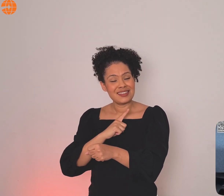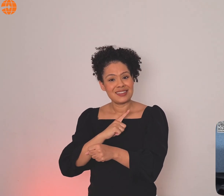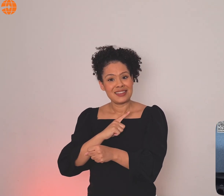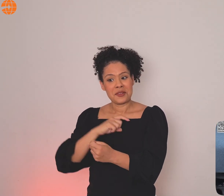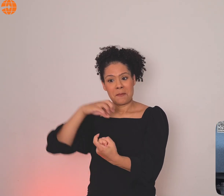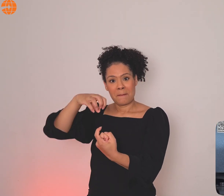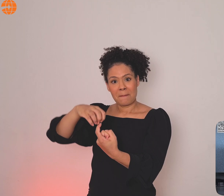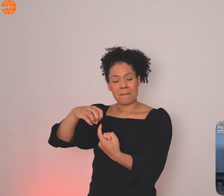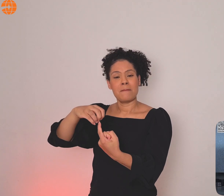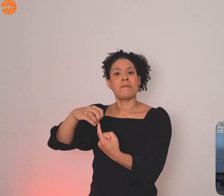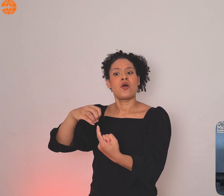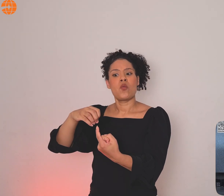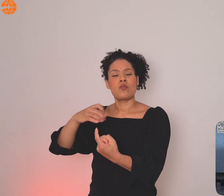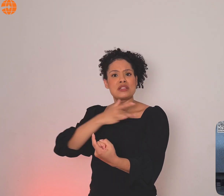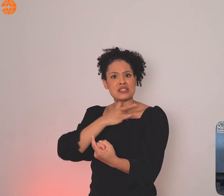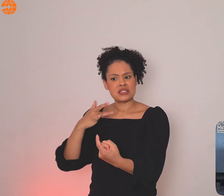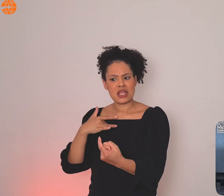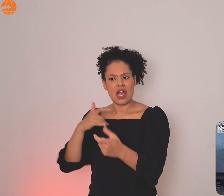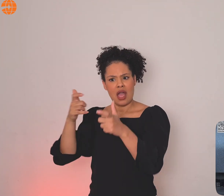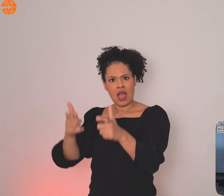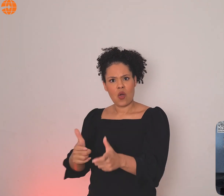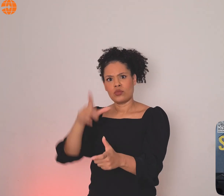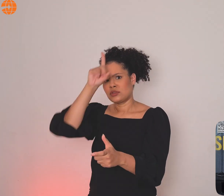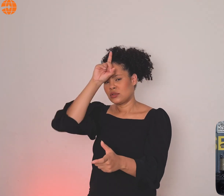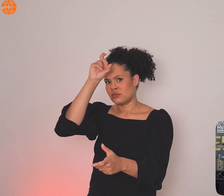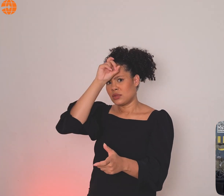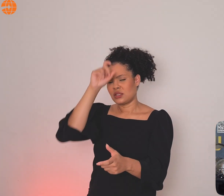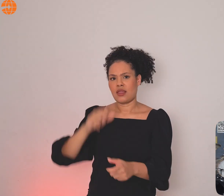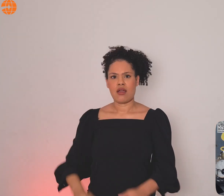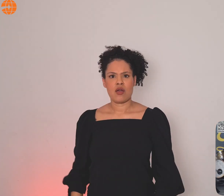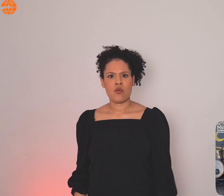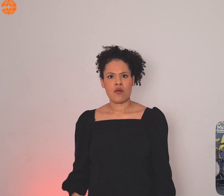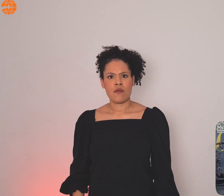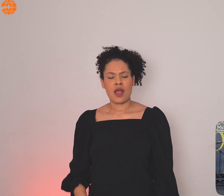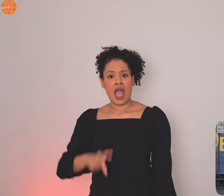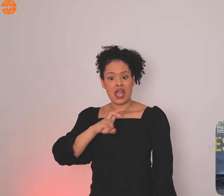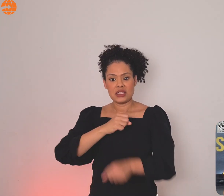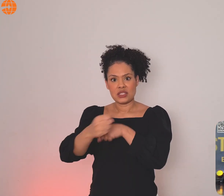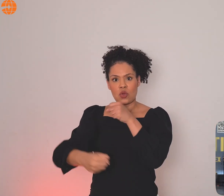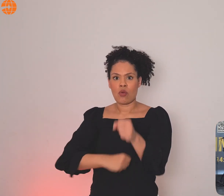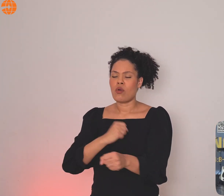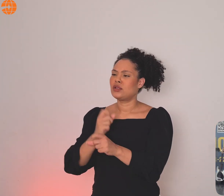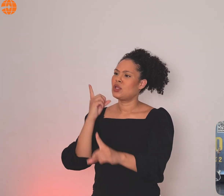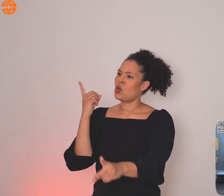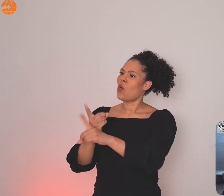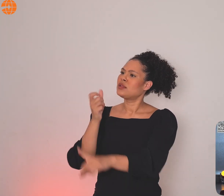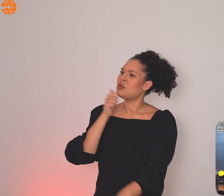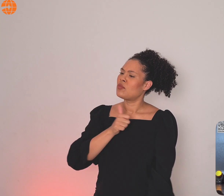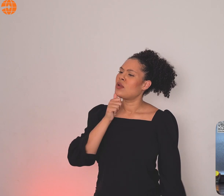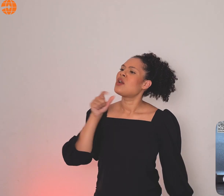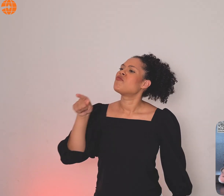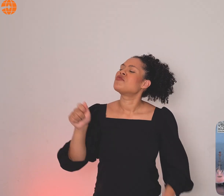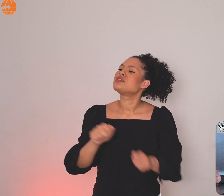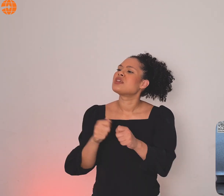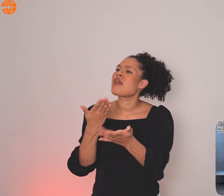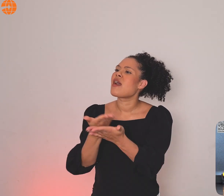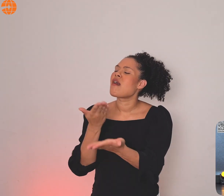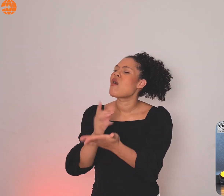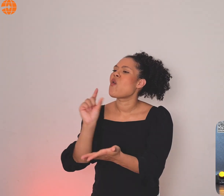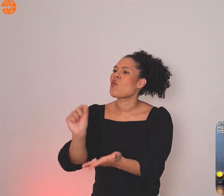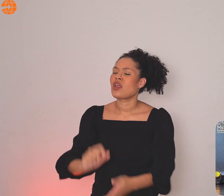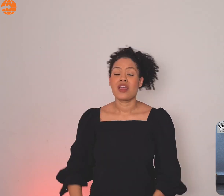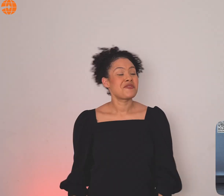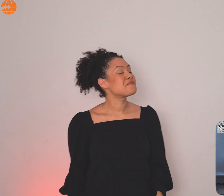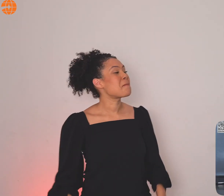meninas lá foi para a faculdade de medicina? Você já imaginou daqui a 5 anos, as meninas